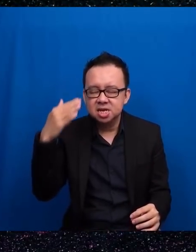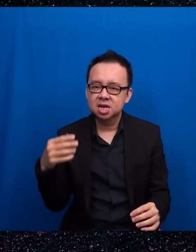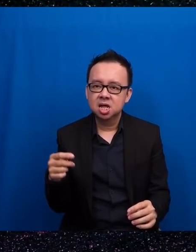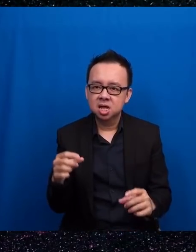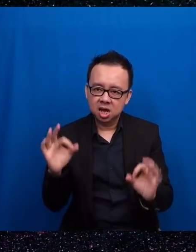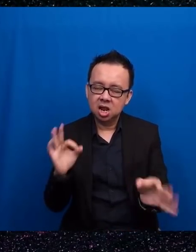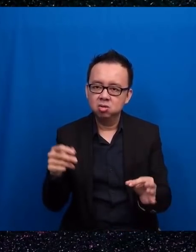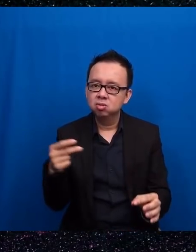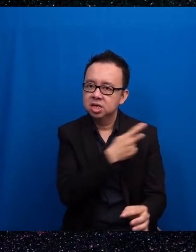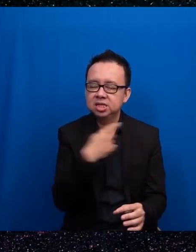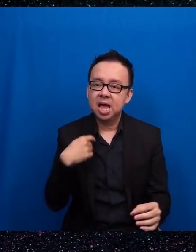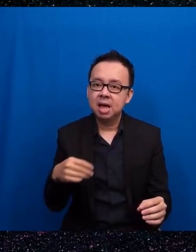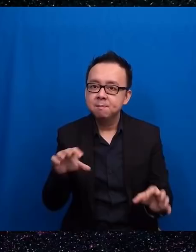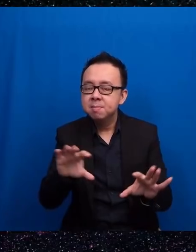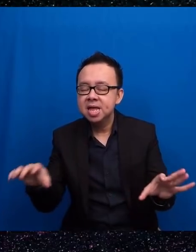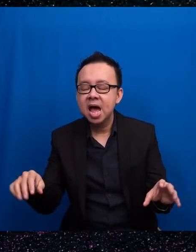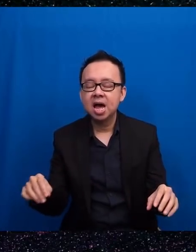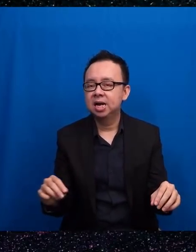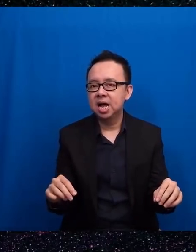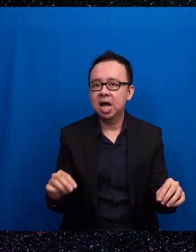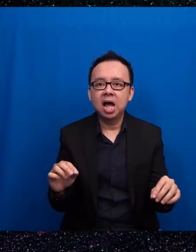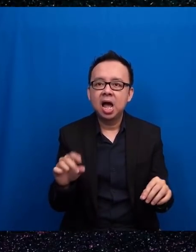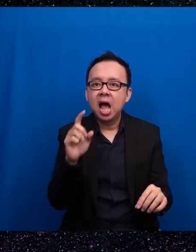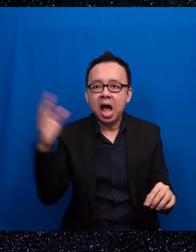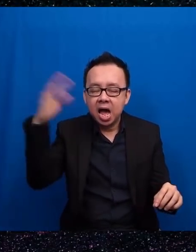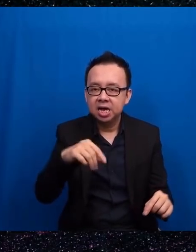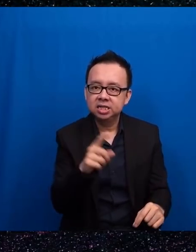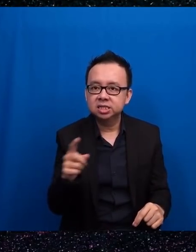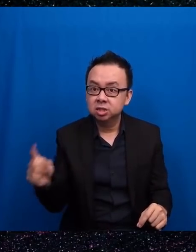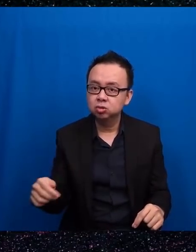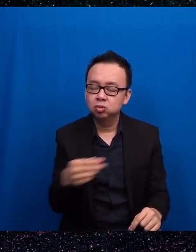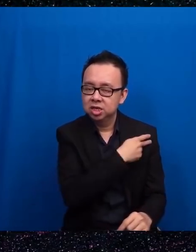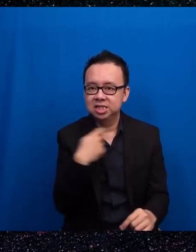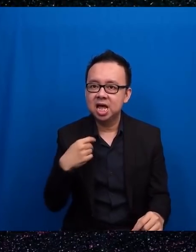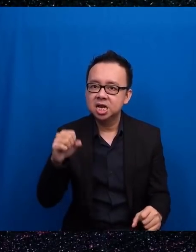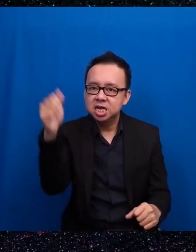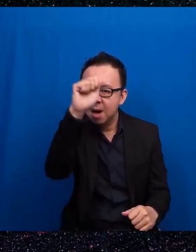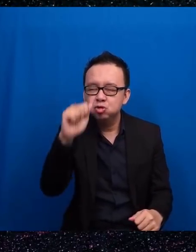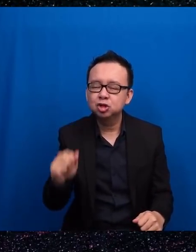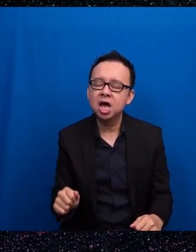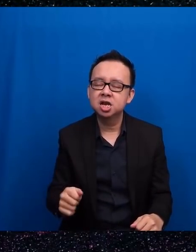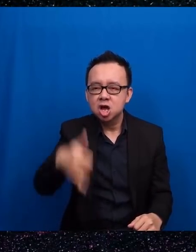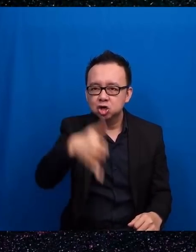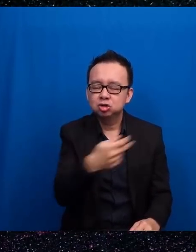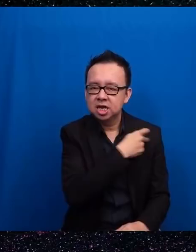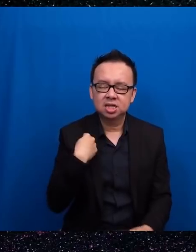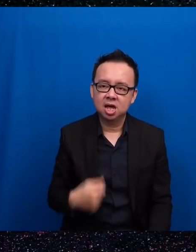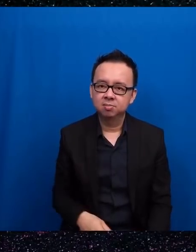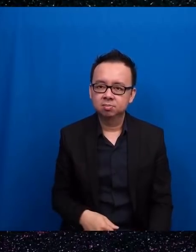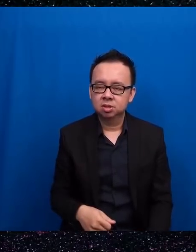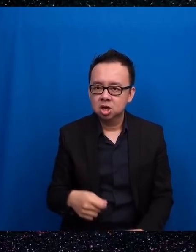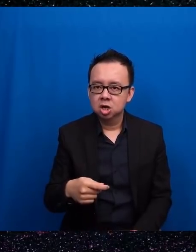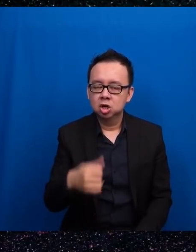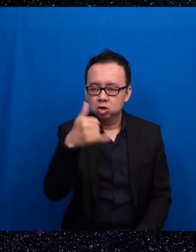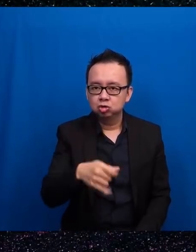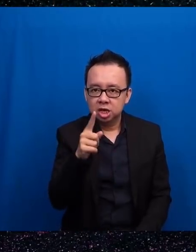akan diterima dan diampuni. Semua dosa kita akan dihapuskan. Salah. Dosa hanya bisa dihapuskan dengan pengorbanan yang mahal, yaitu